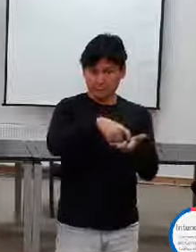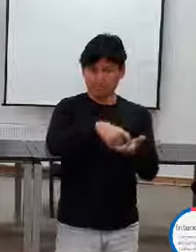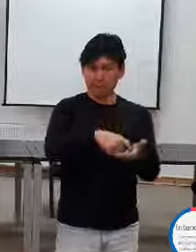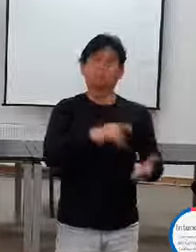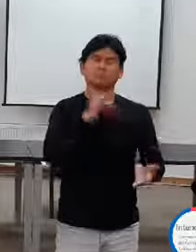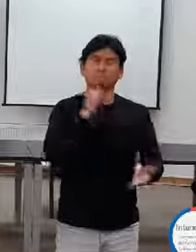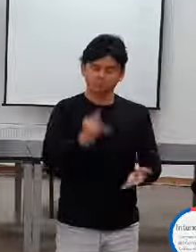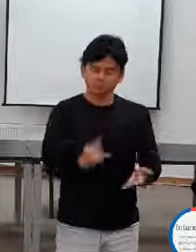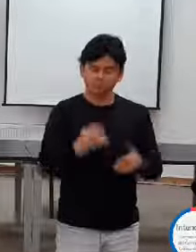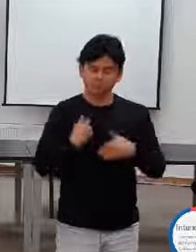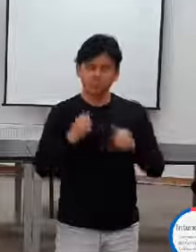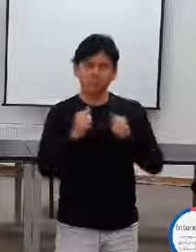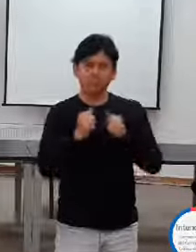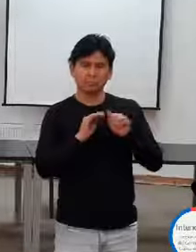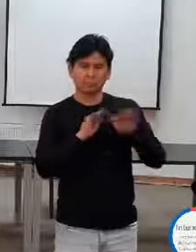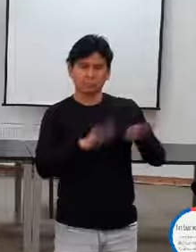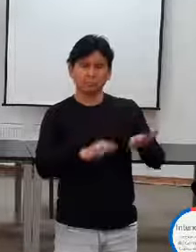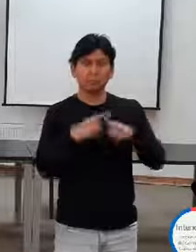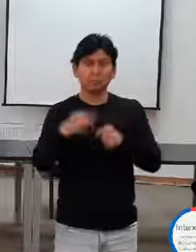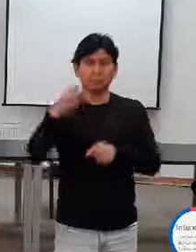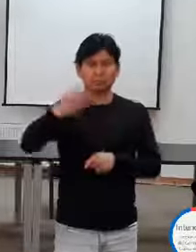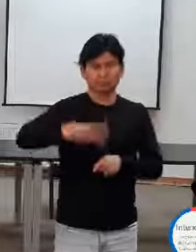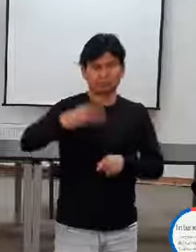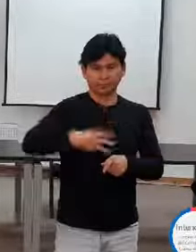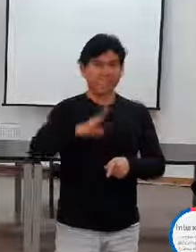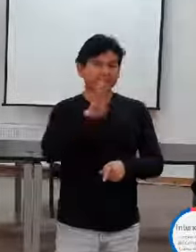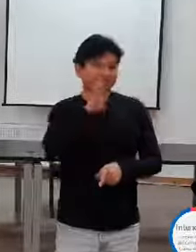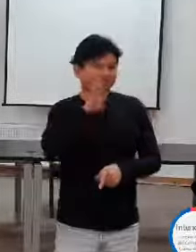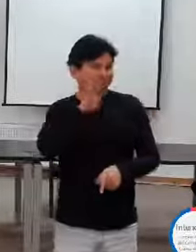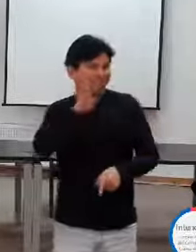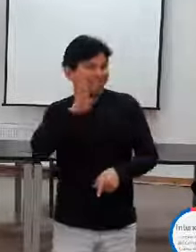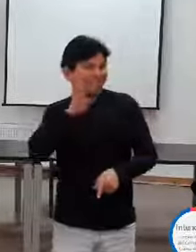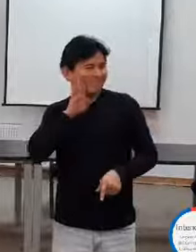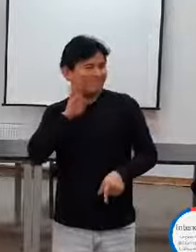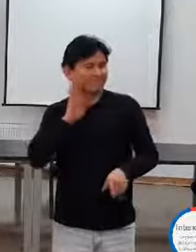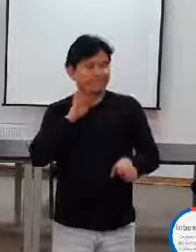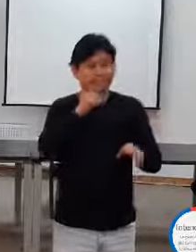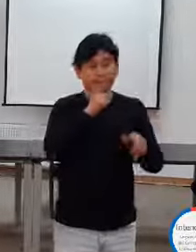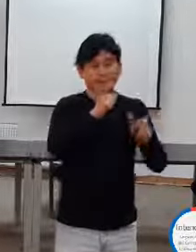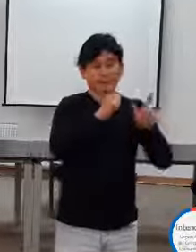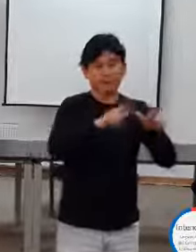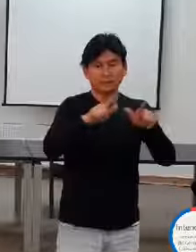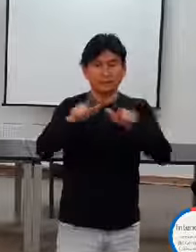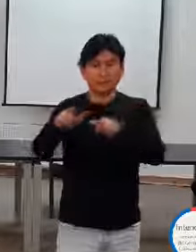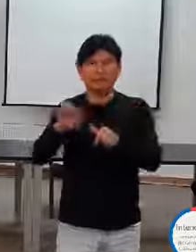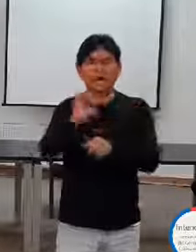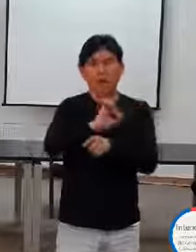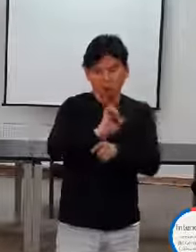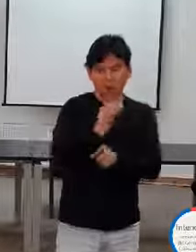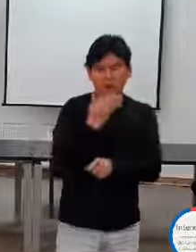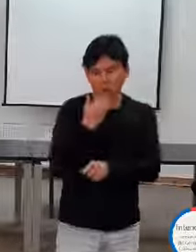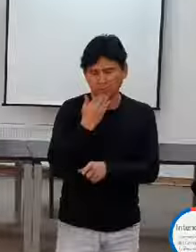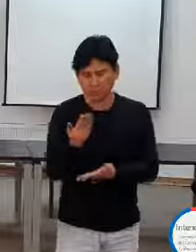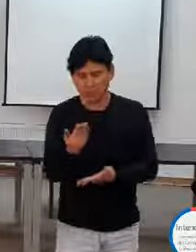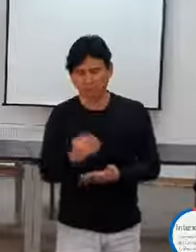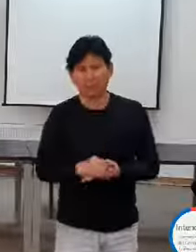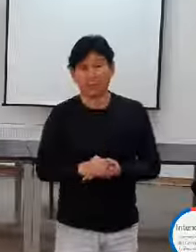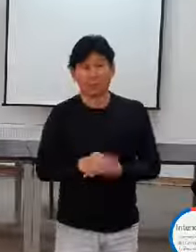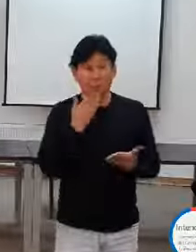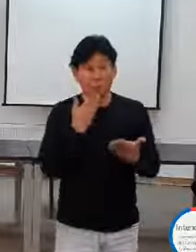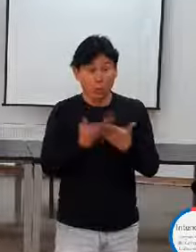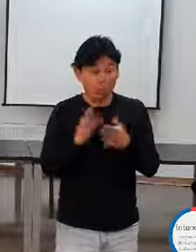constantemente también con apoyo de diferentes municipalidades han hecho sanitizaciones preventivas en cuarteles y en vehículos policiales y cuando